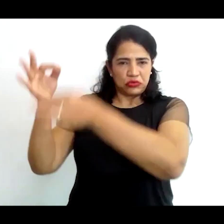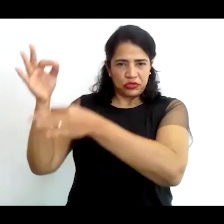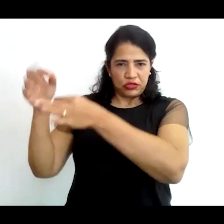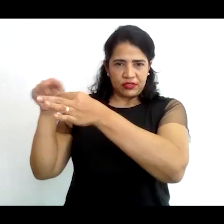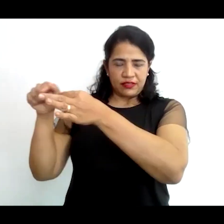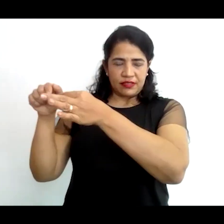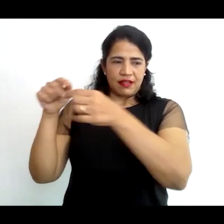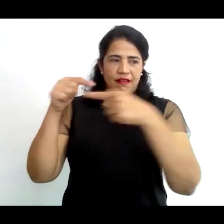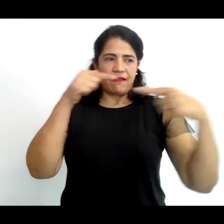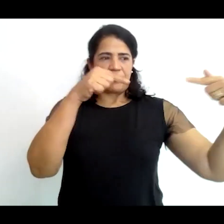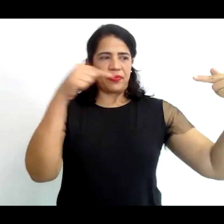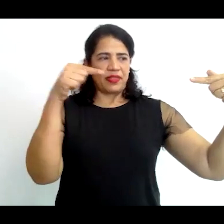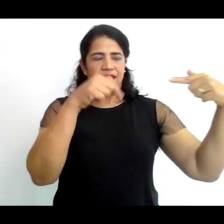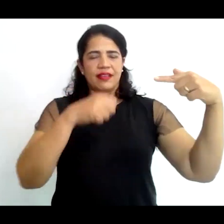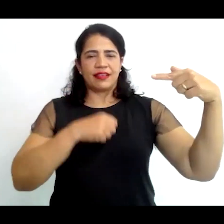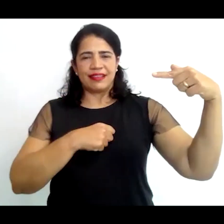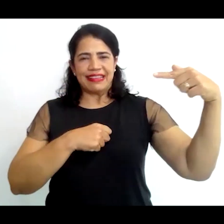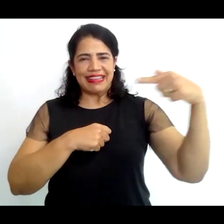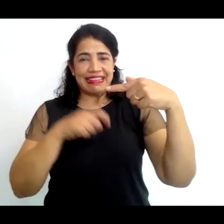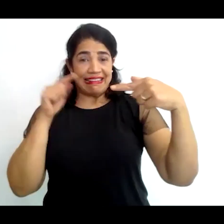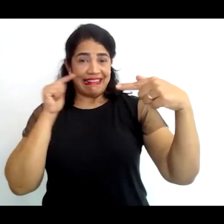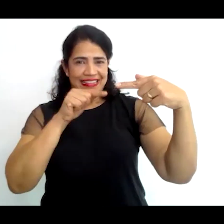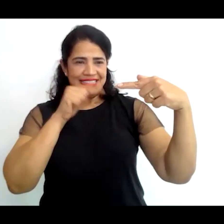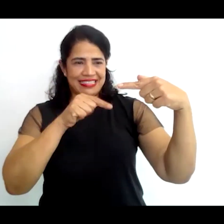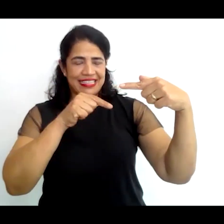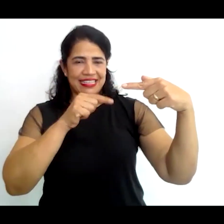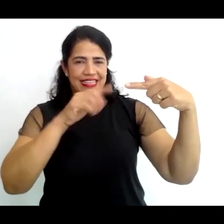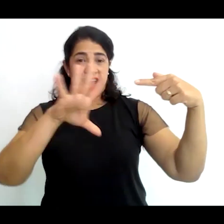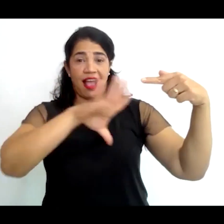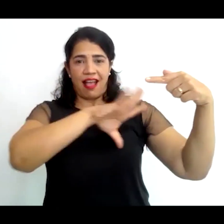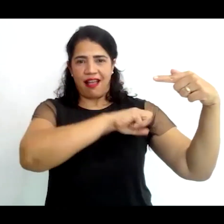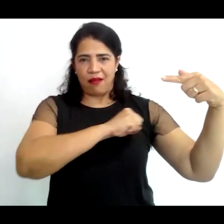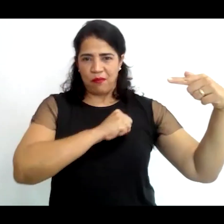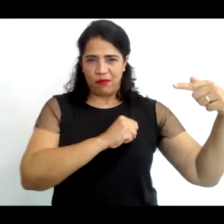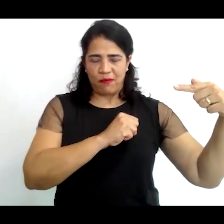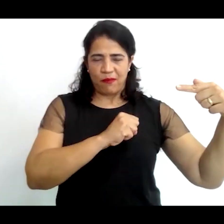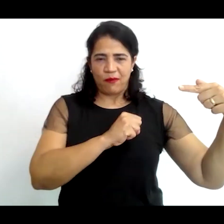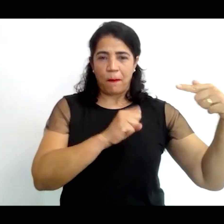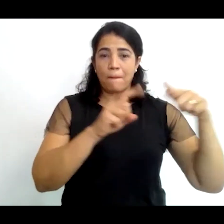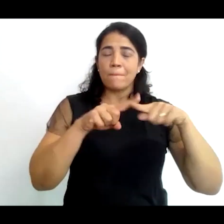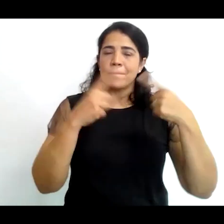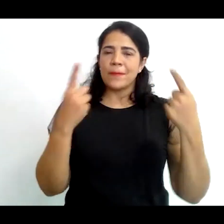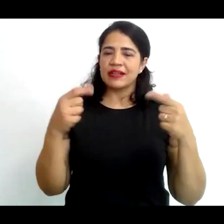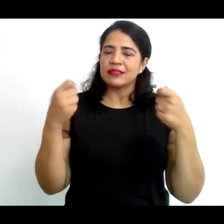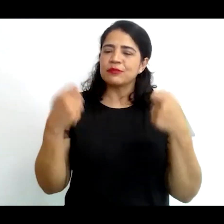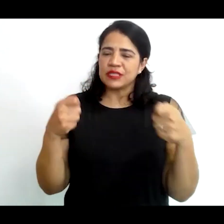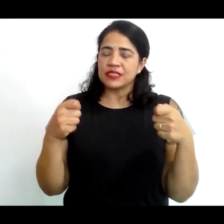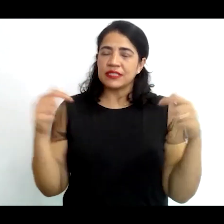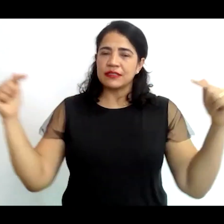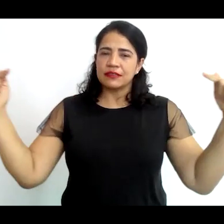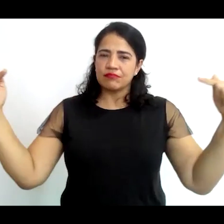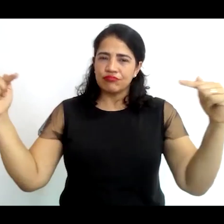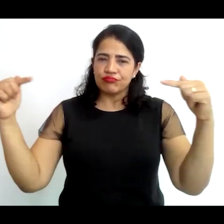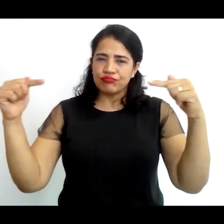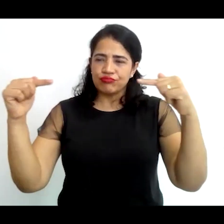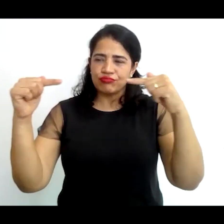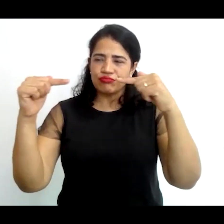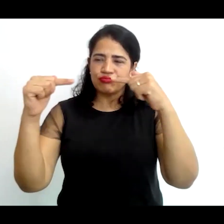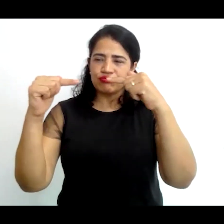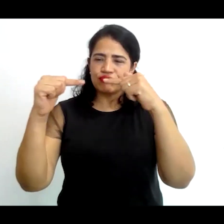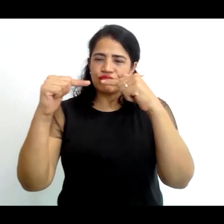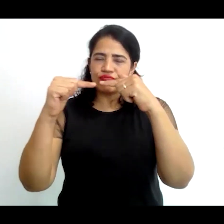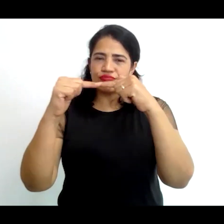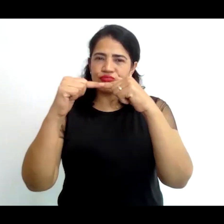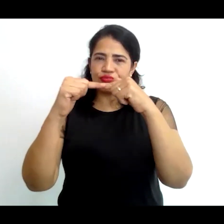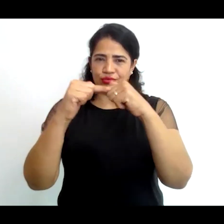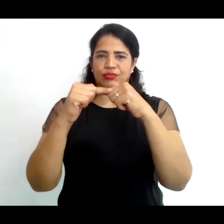dois planos, irmão, precisam se cruzar. Quando os dois planos se cruzam, dá uma linha. Nós precisamos andar